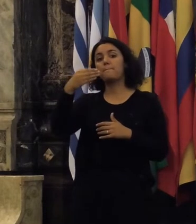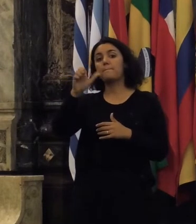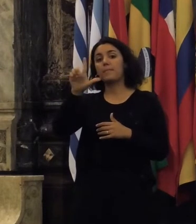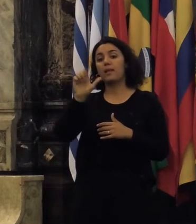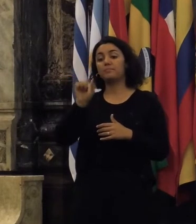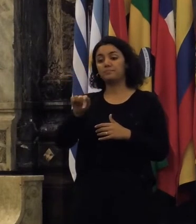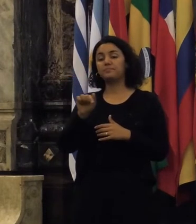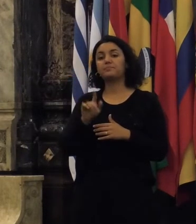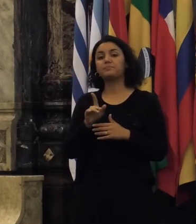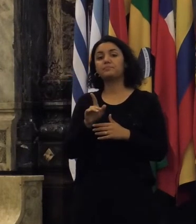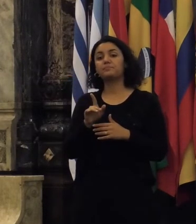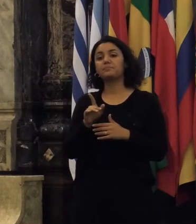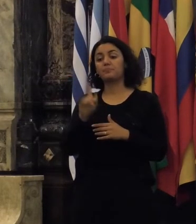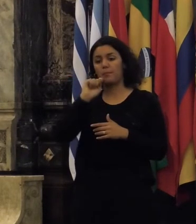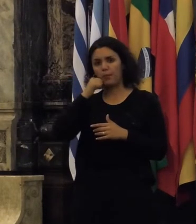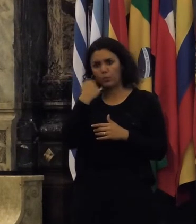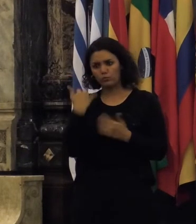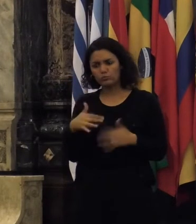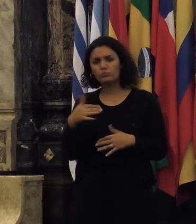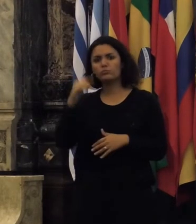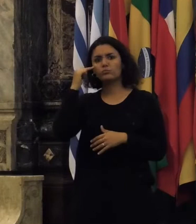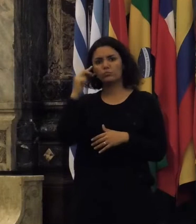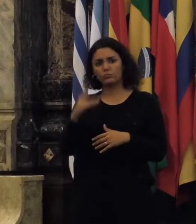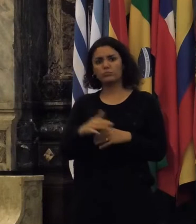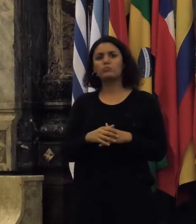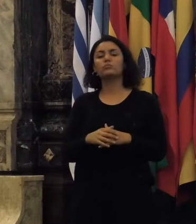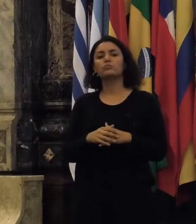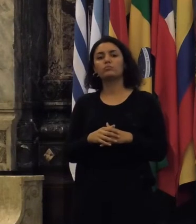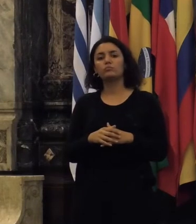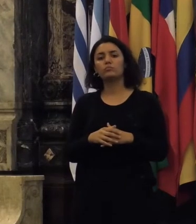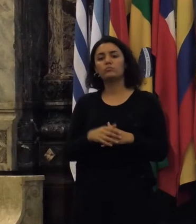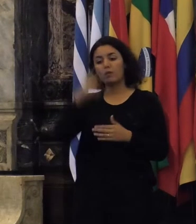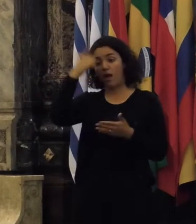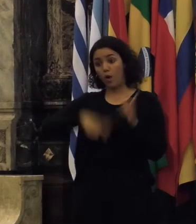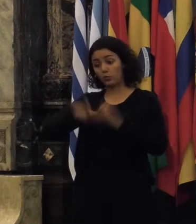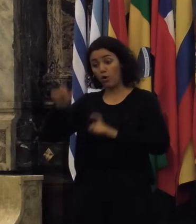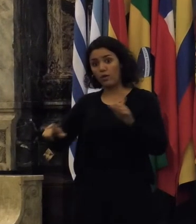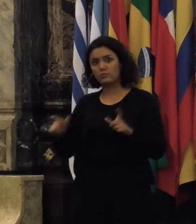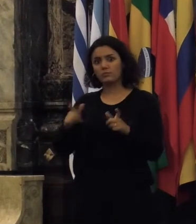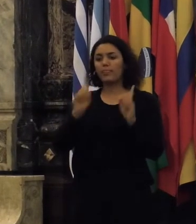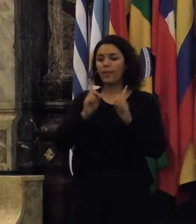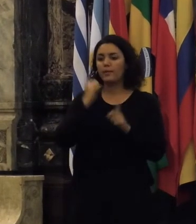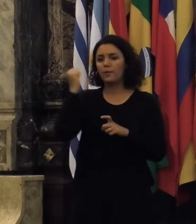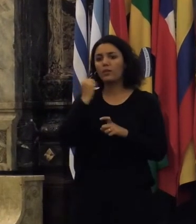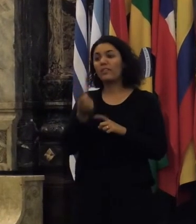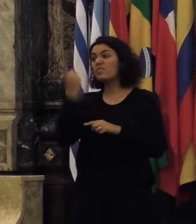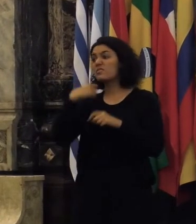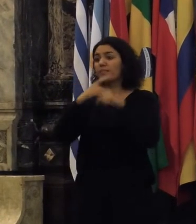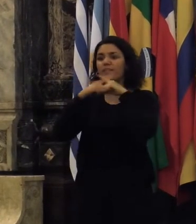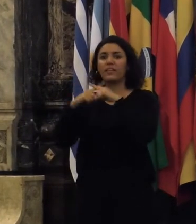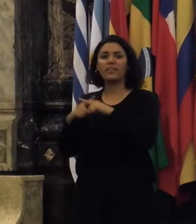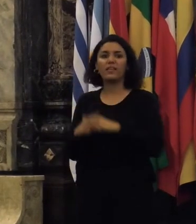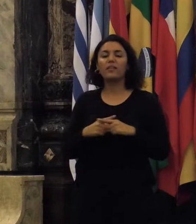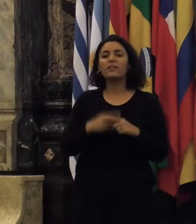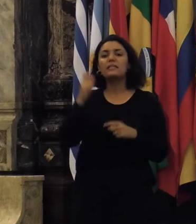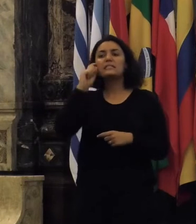Walter Benjamin, de Hannah Arendt, de Adorno. Ayer se debatía sobre si la psicología tenía que tener o